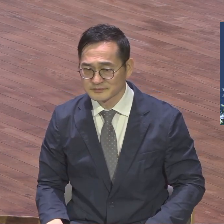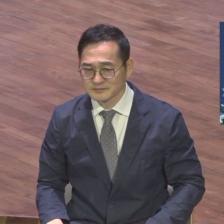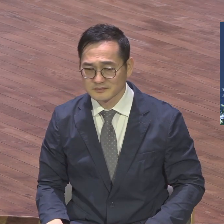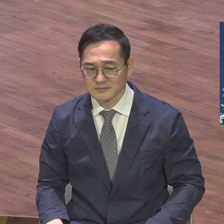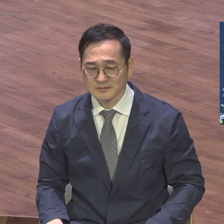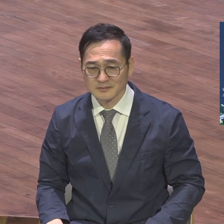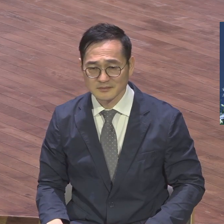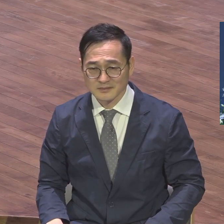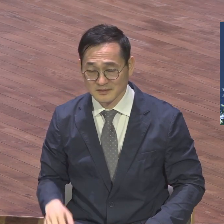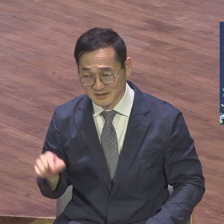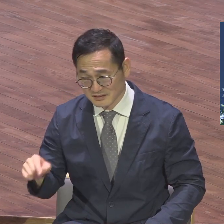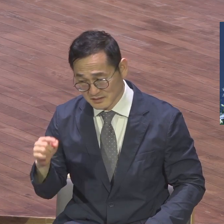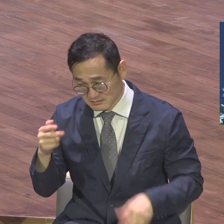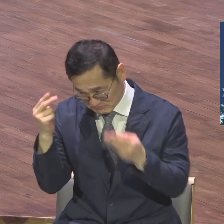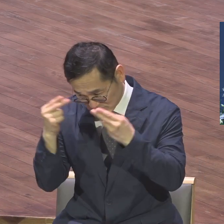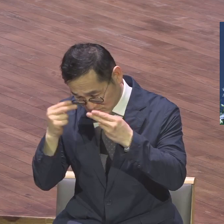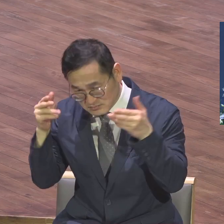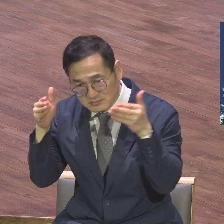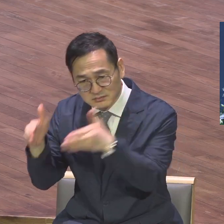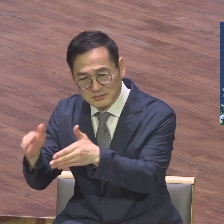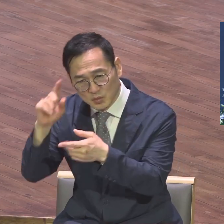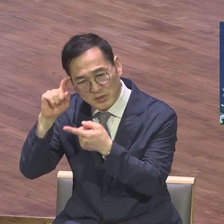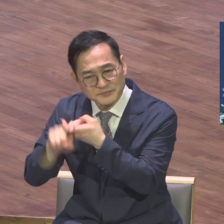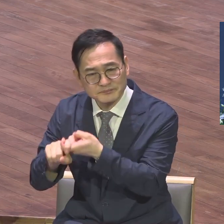있냐, 여기밖에 관심이 없어요.